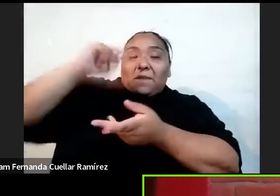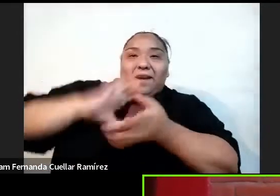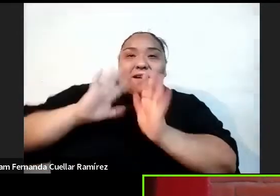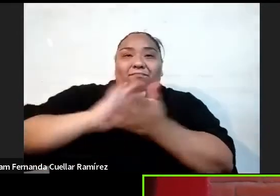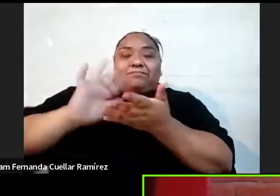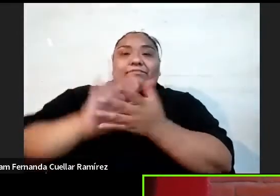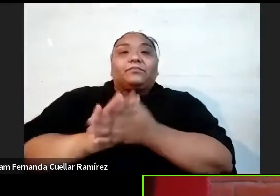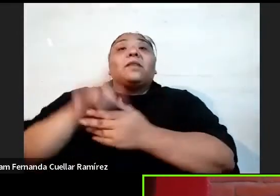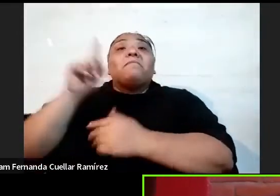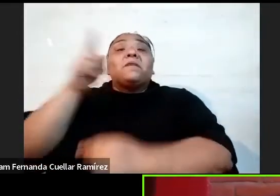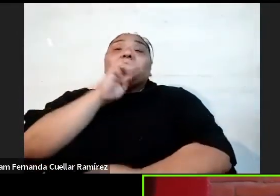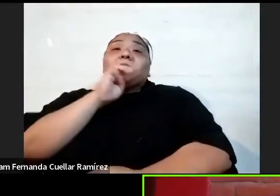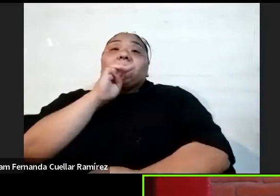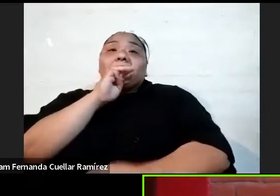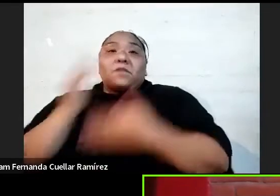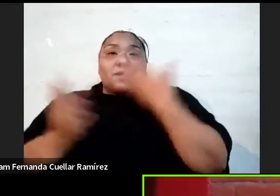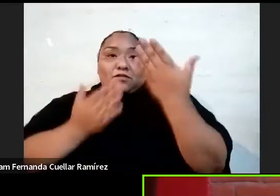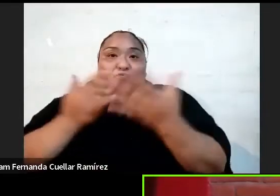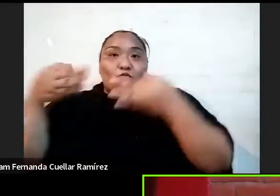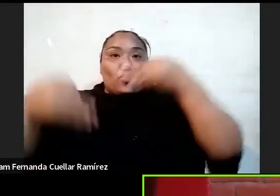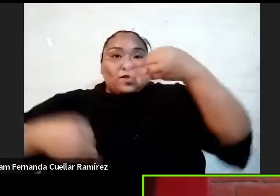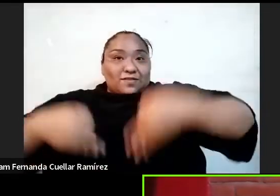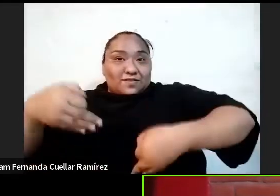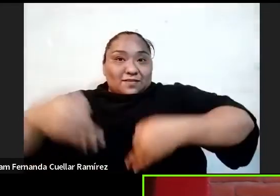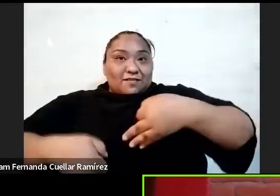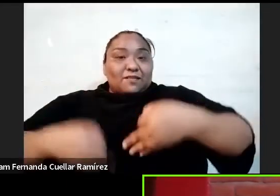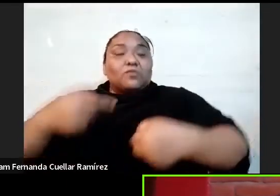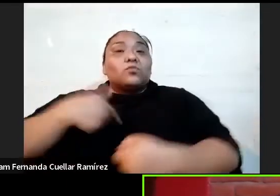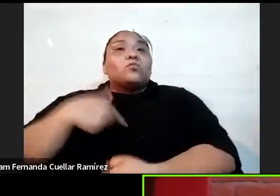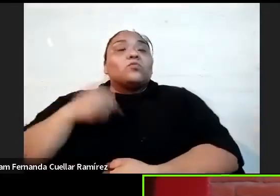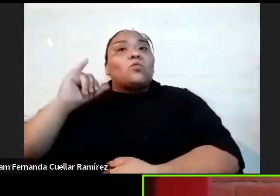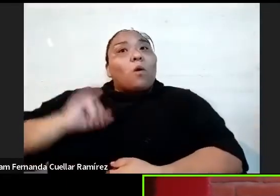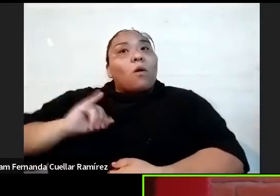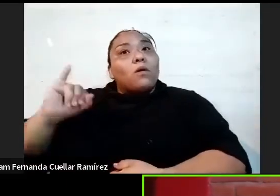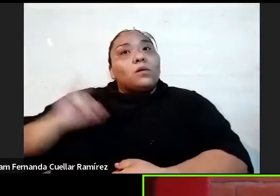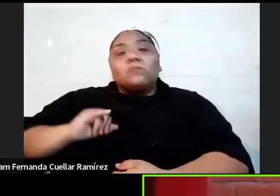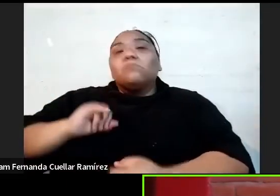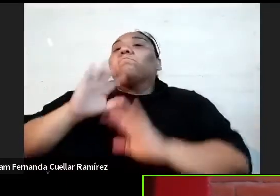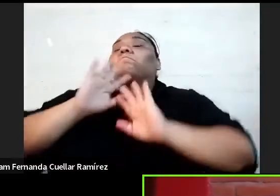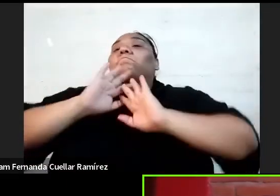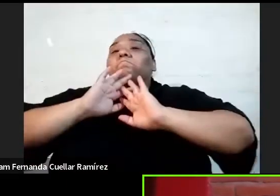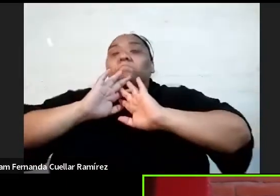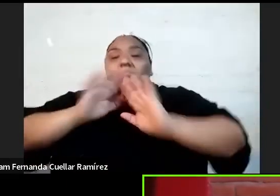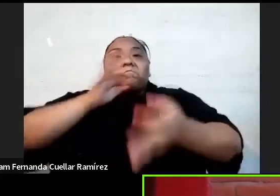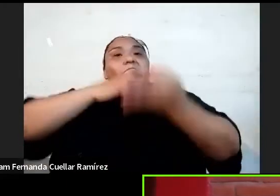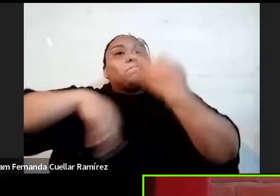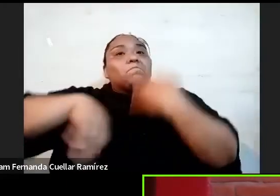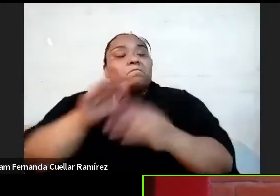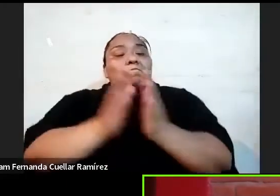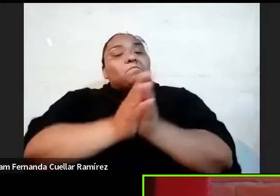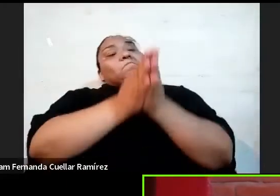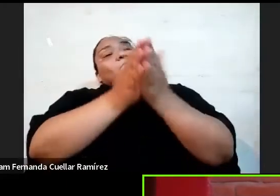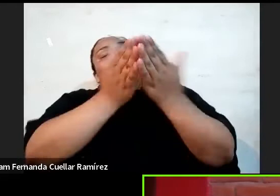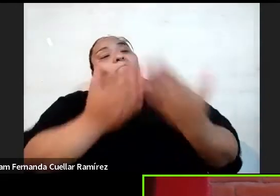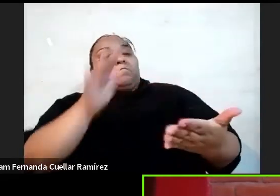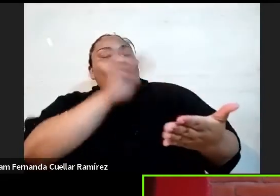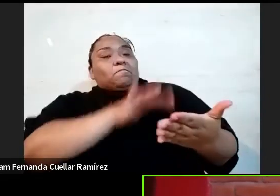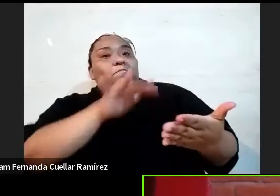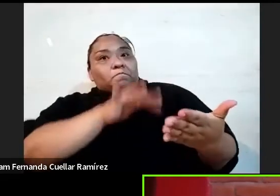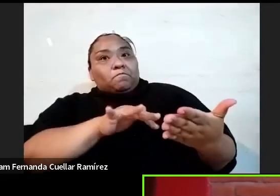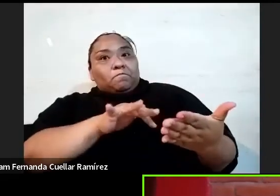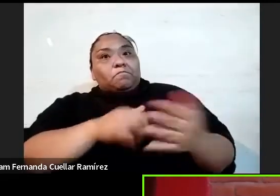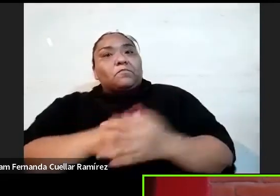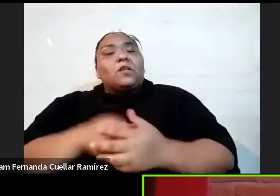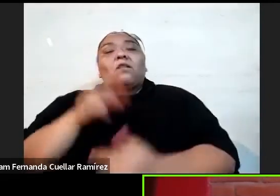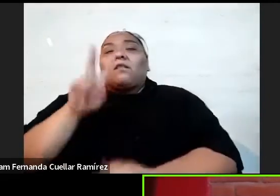fue por eso que empecé como a interesarme por la literatura. Y era muy curioso porque yo como que rechazaba